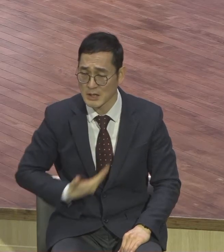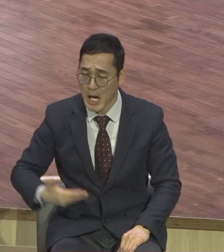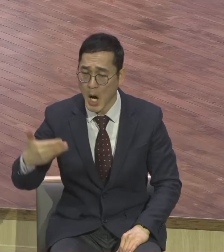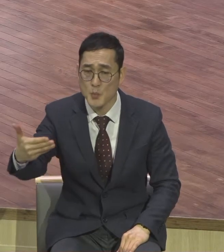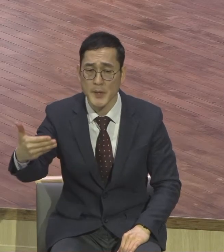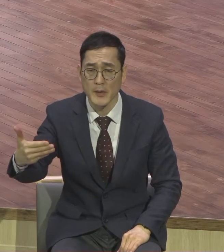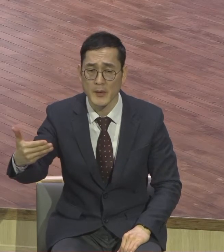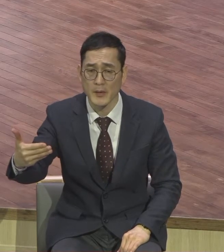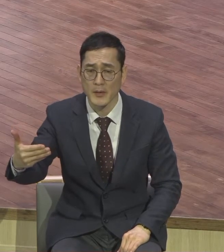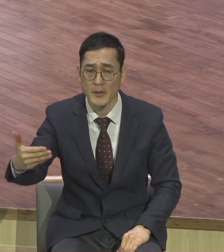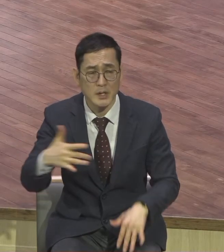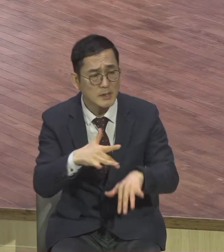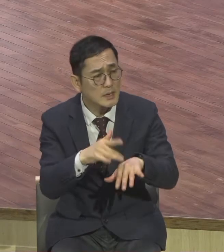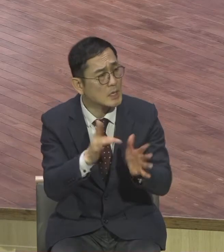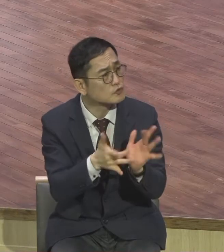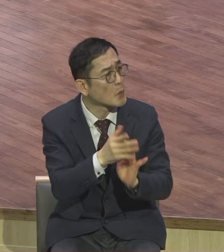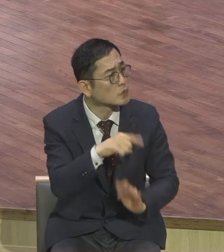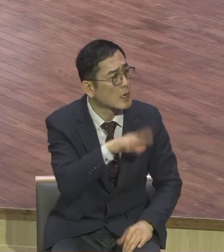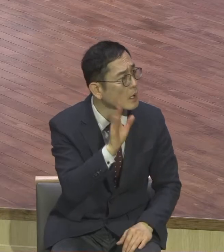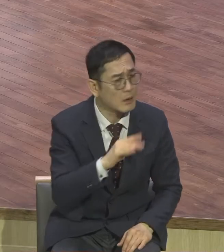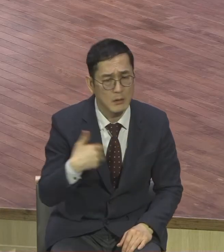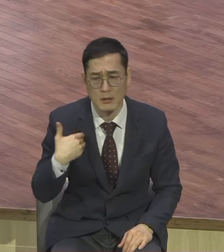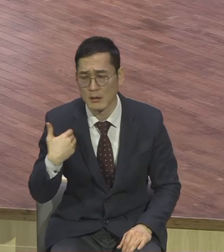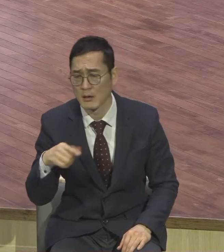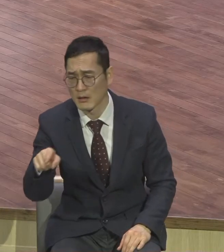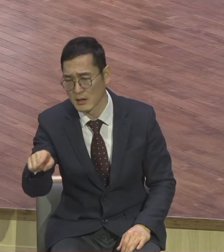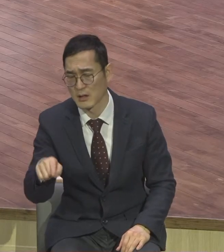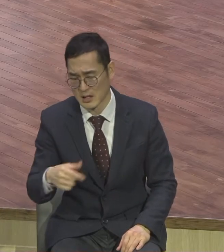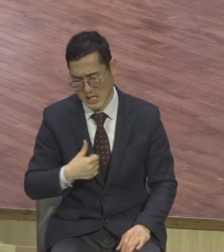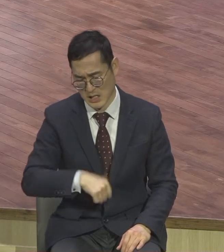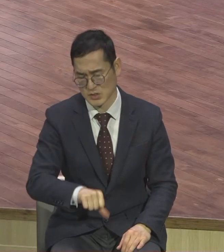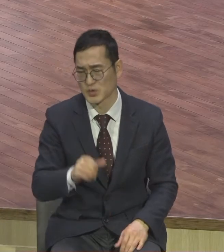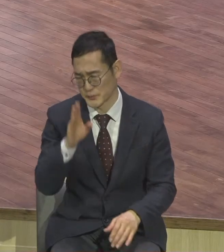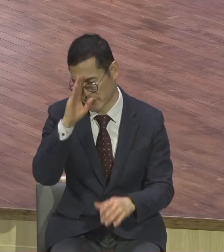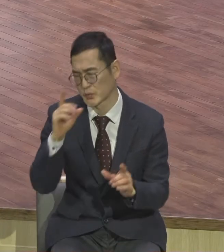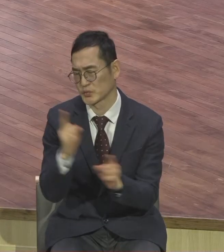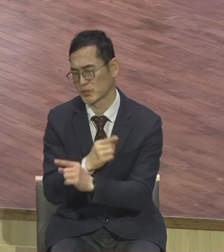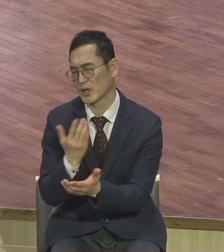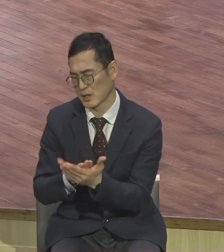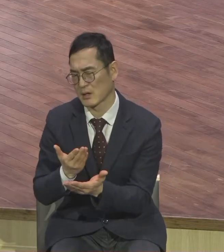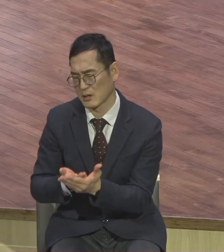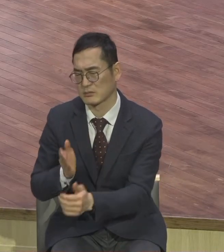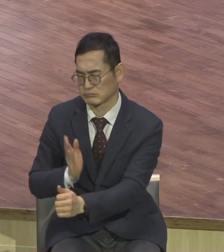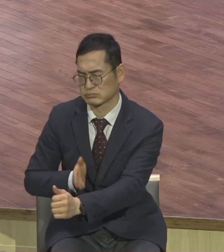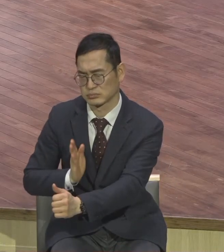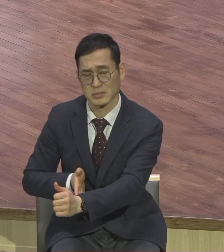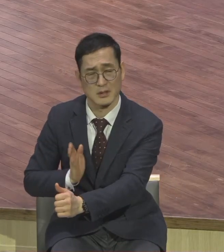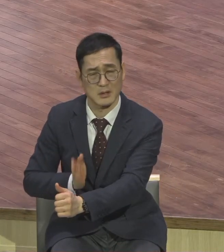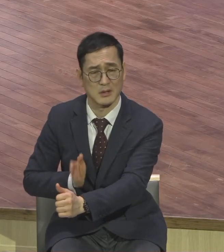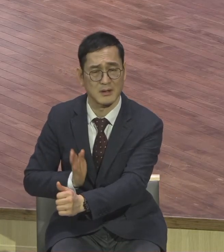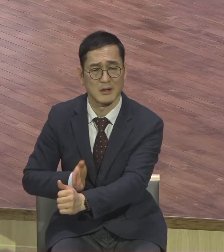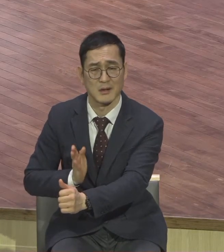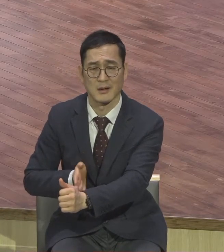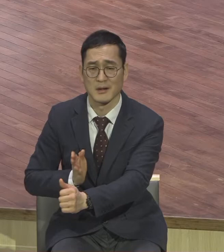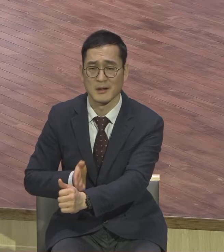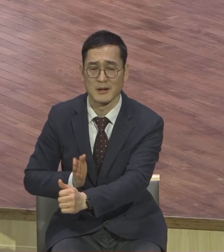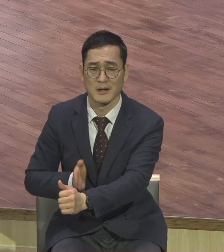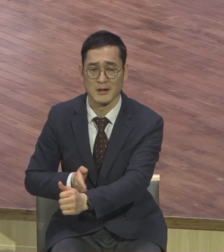명 그들에게 우리 아들 좀 고쳐주세요. 그렇게 부탁을 했습니다.